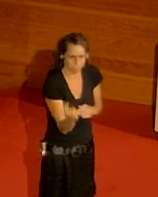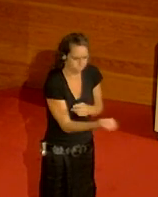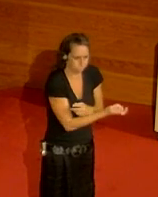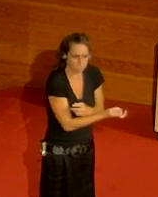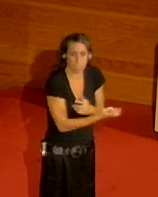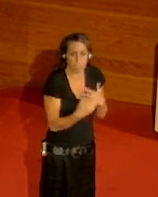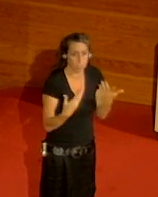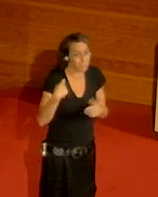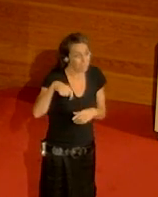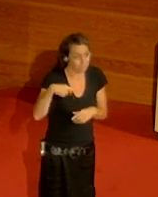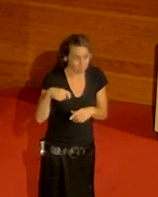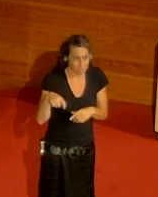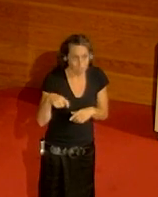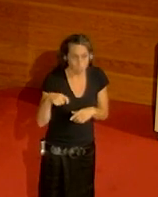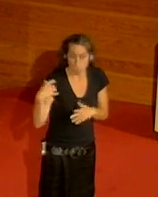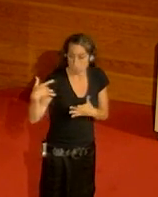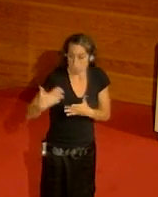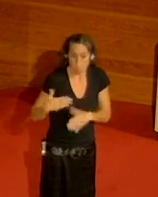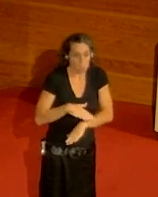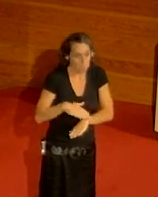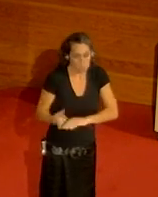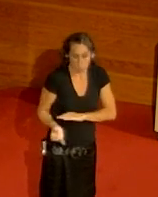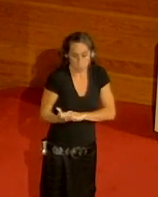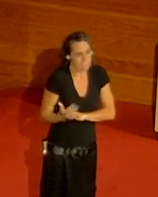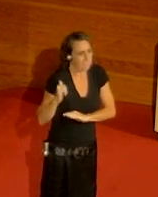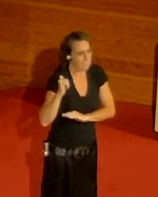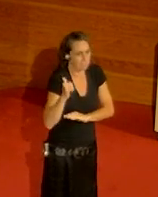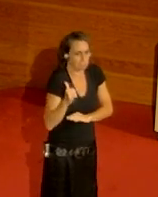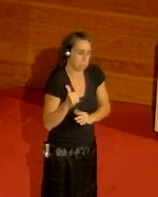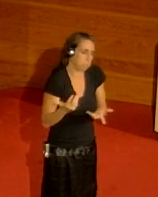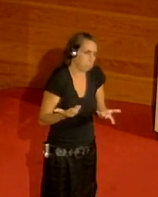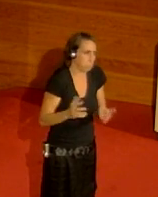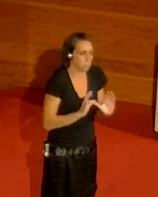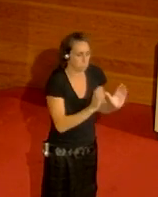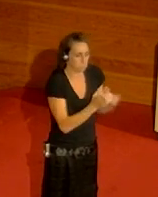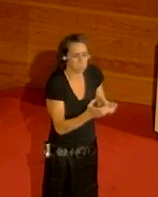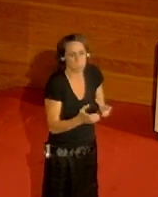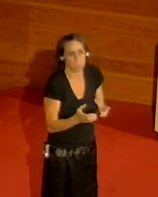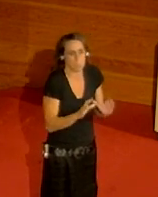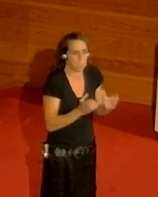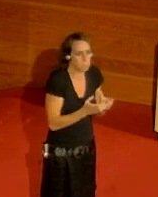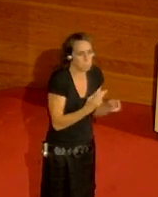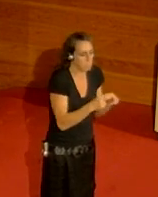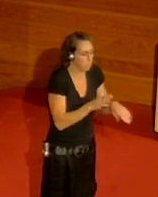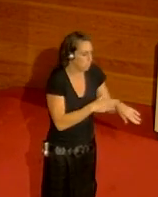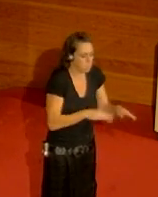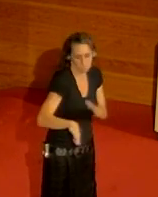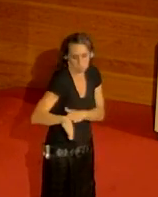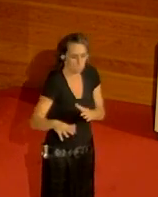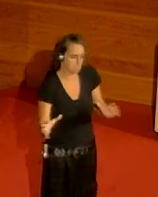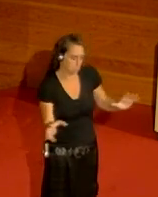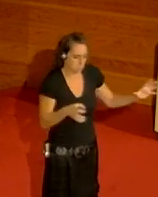en todos los gobiernos que había hecho hasta ahora él era como tenía gente a la izquierda o sea habían partidos a su derecha y a la izquierda él era como la